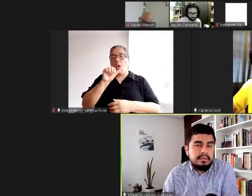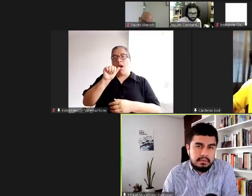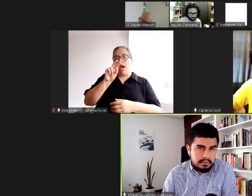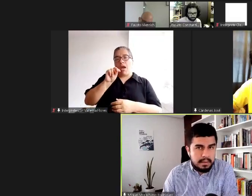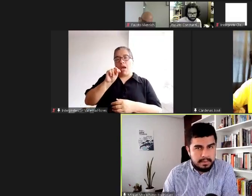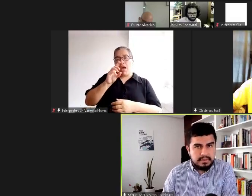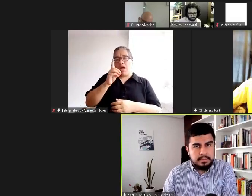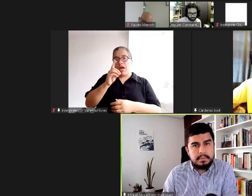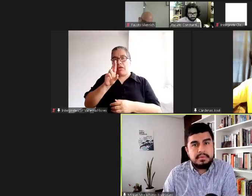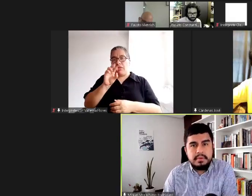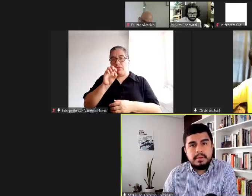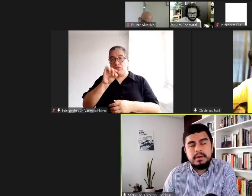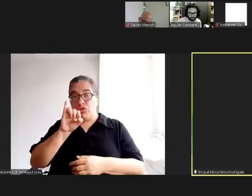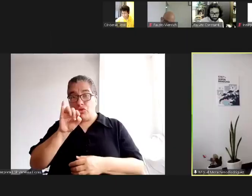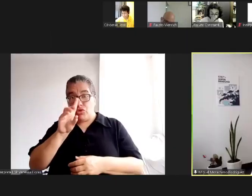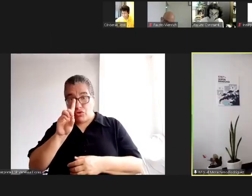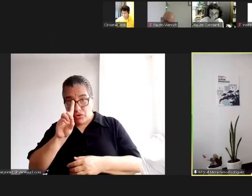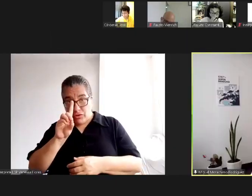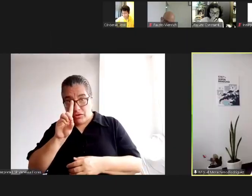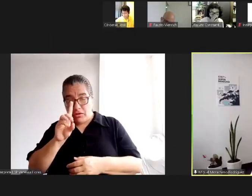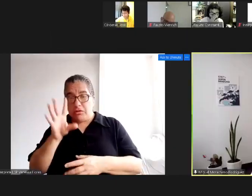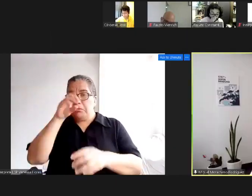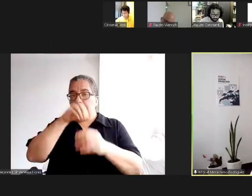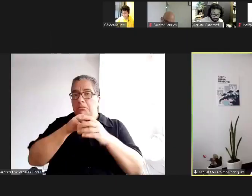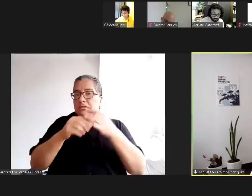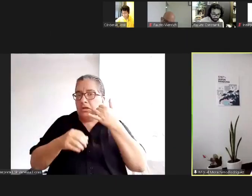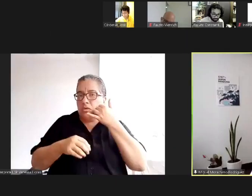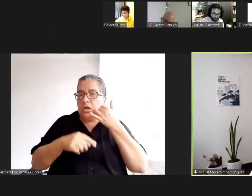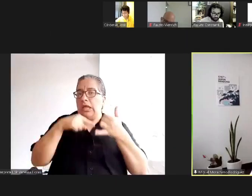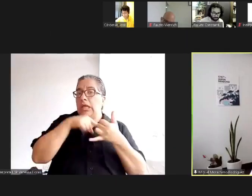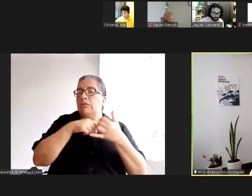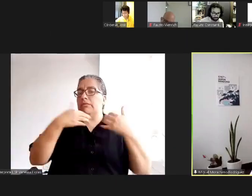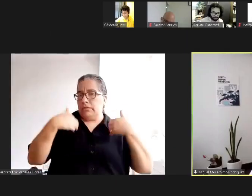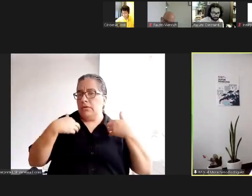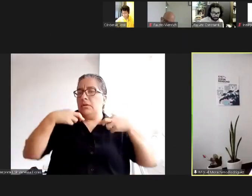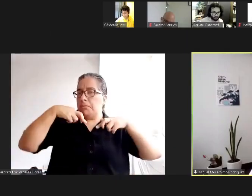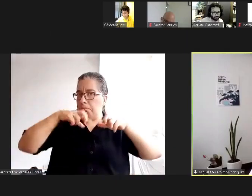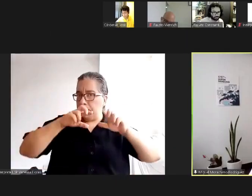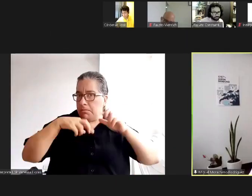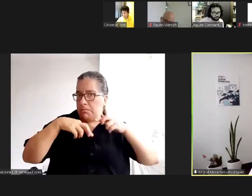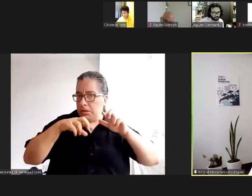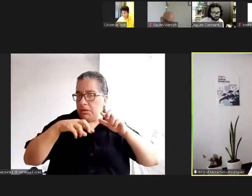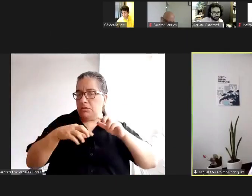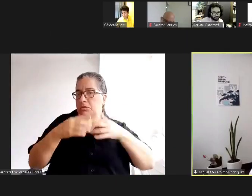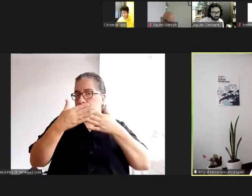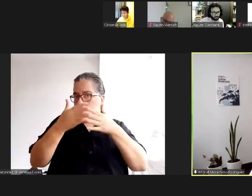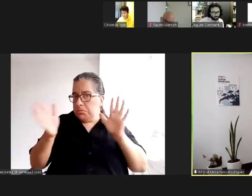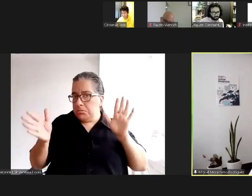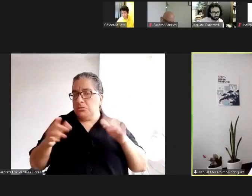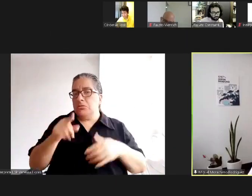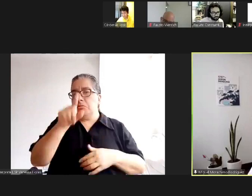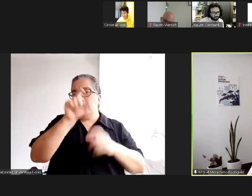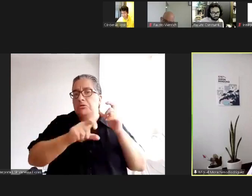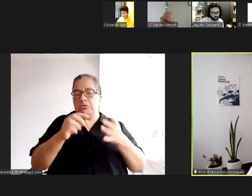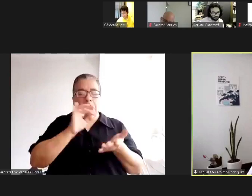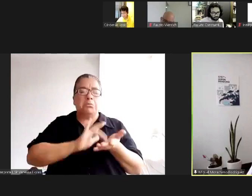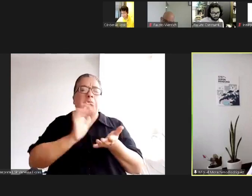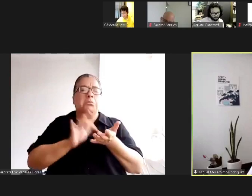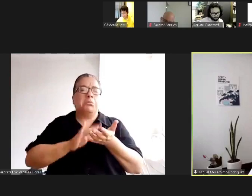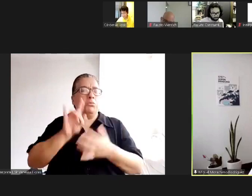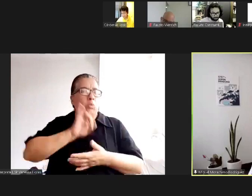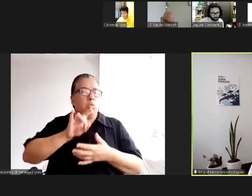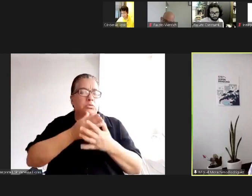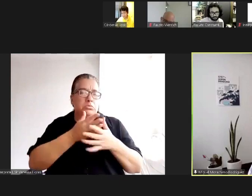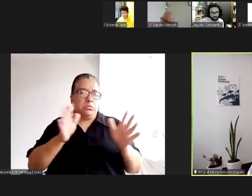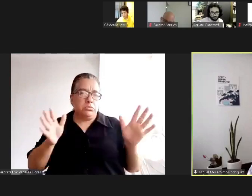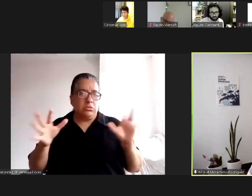una licencia bastante permisiva, lo que significa que ustedes pueden hacer varias cosas con el software. Hay otros software que están compartidos con una